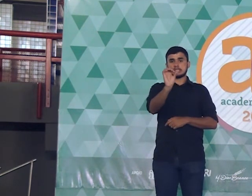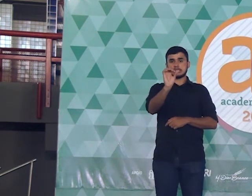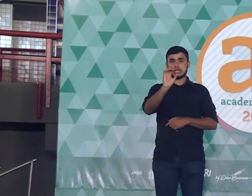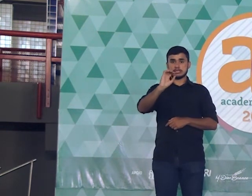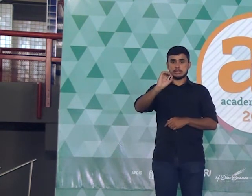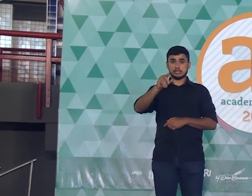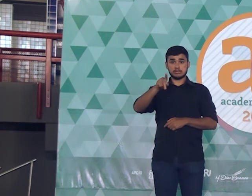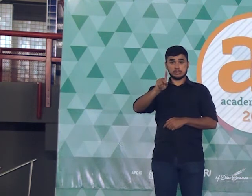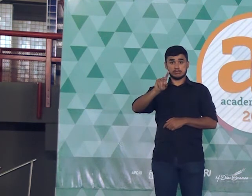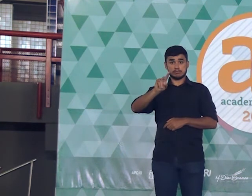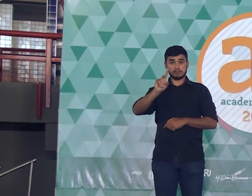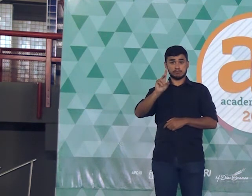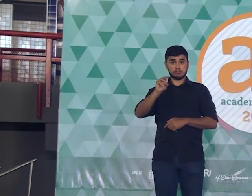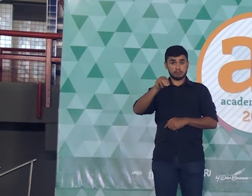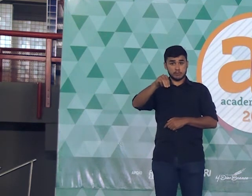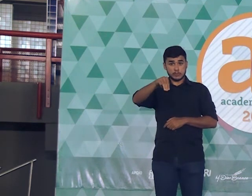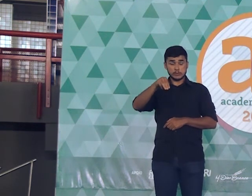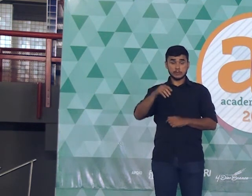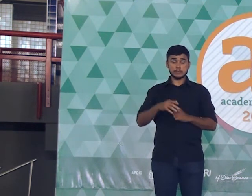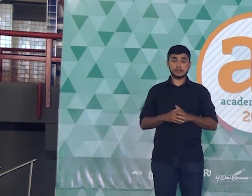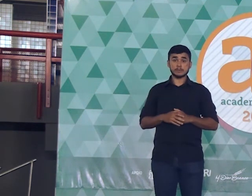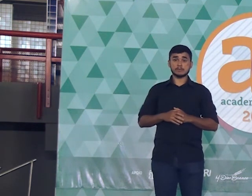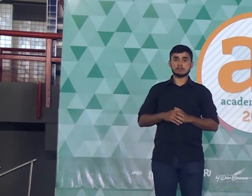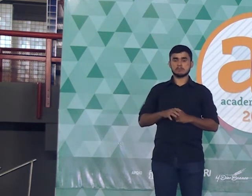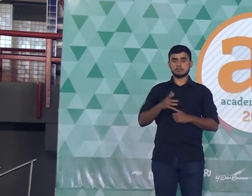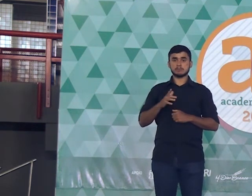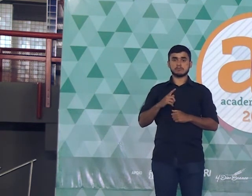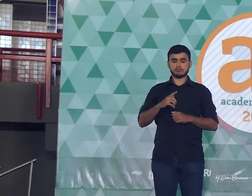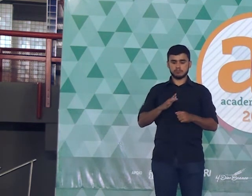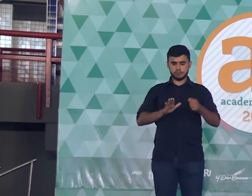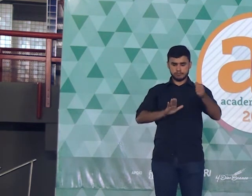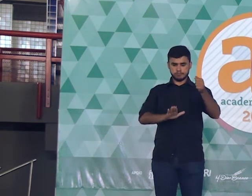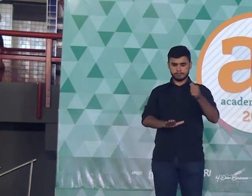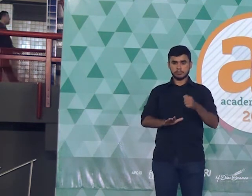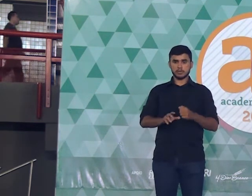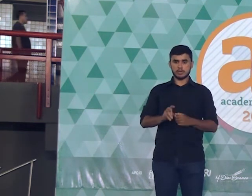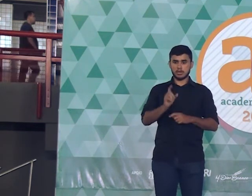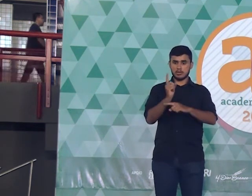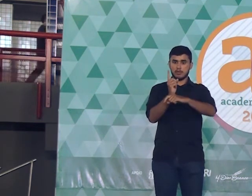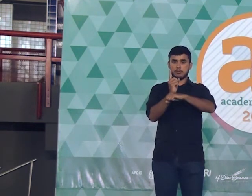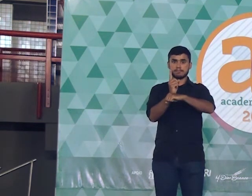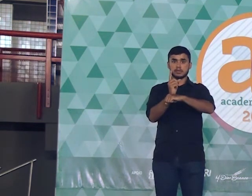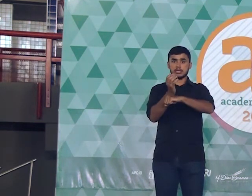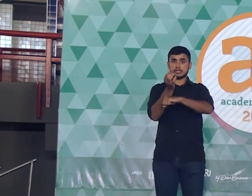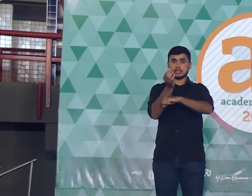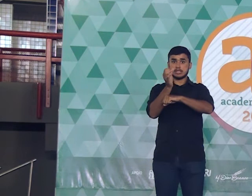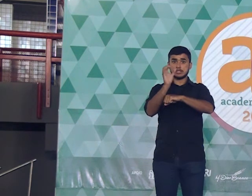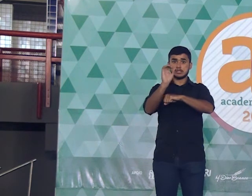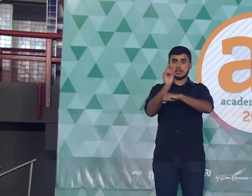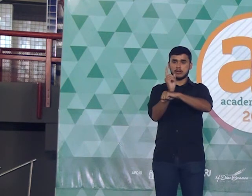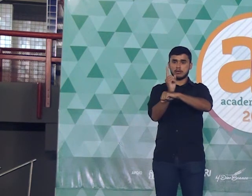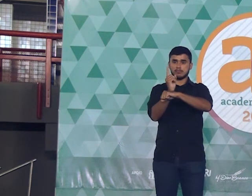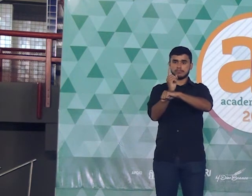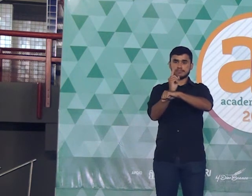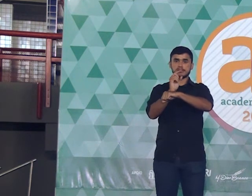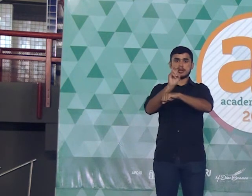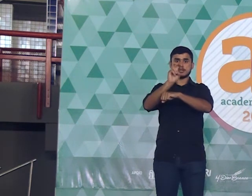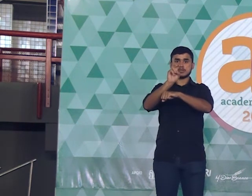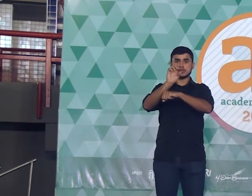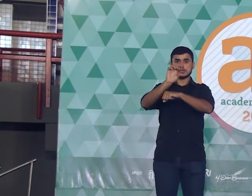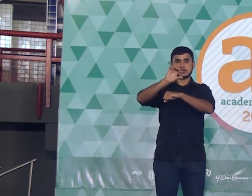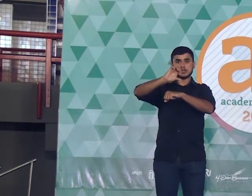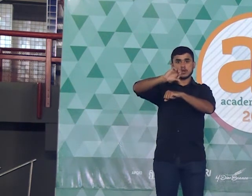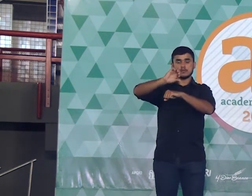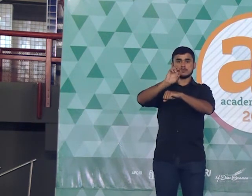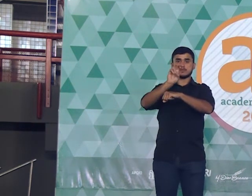freia. Essa velocidade vai passar para 60, 59, 58, 57, 56, ela